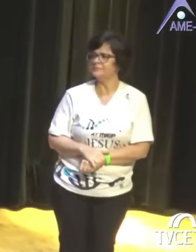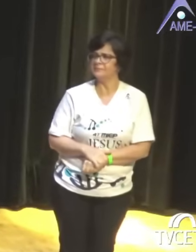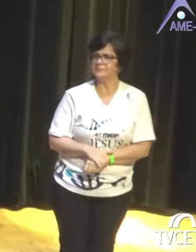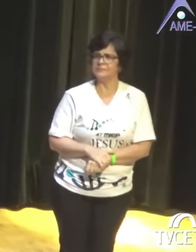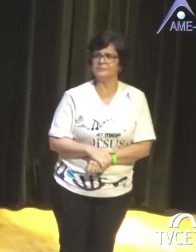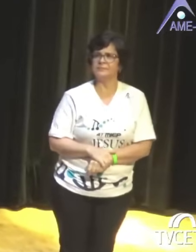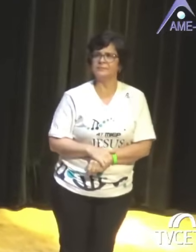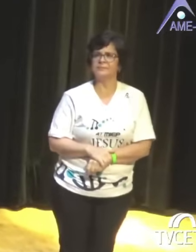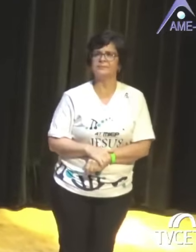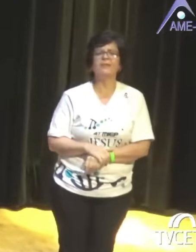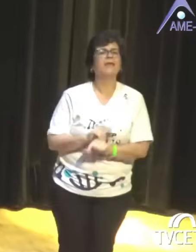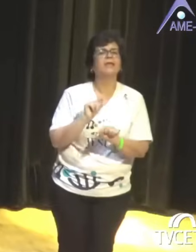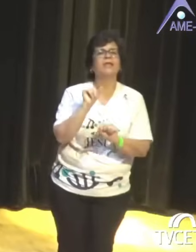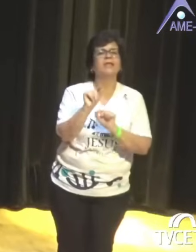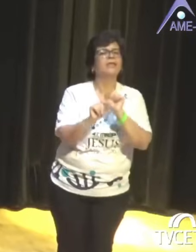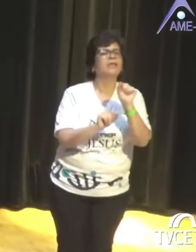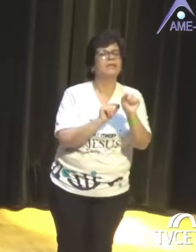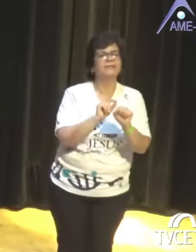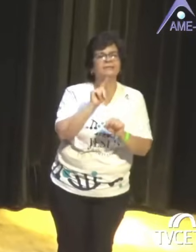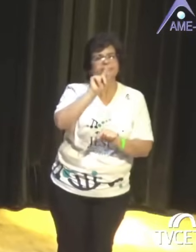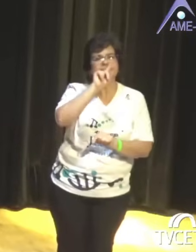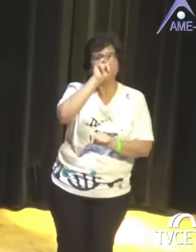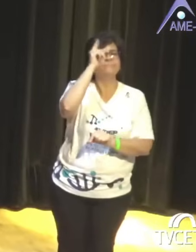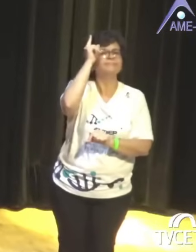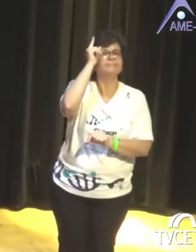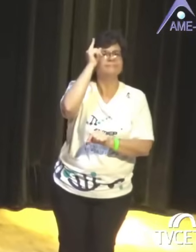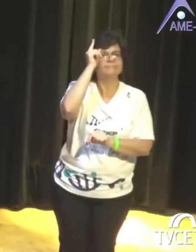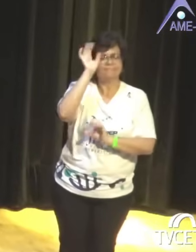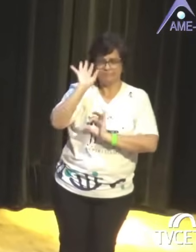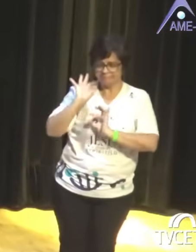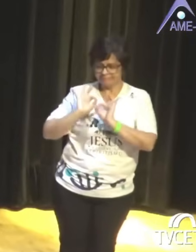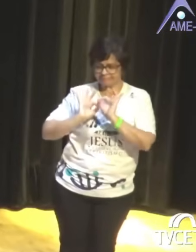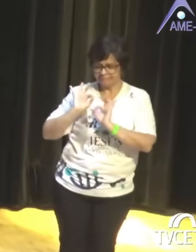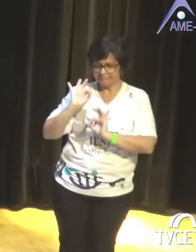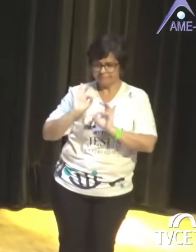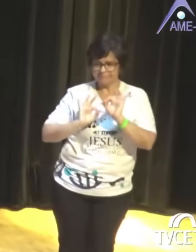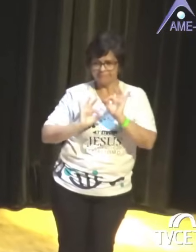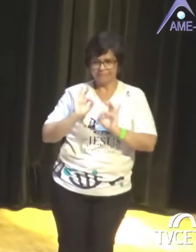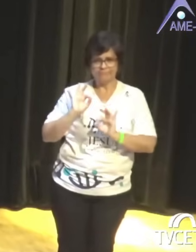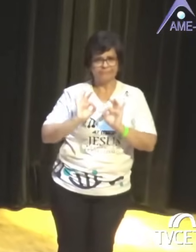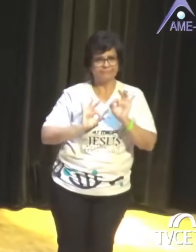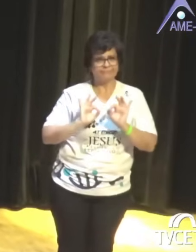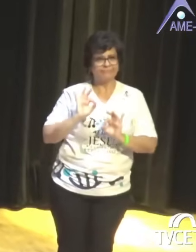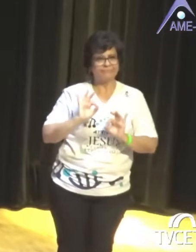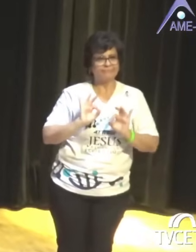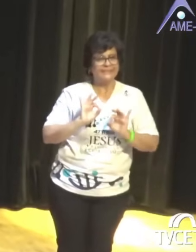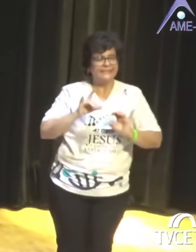animais e Quem projetou esse